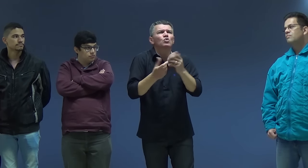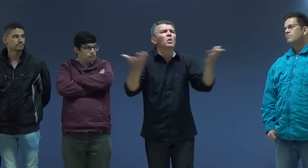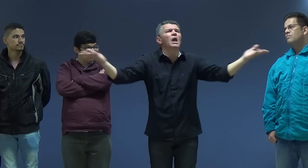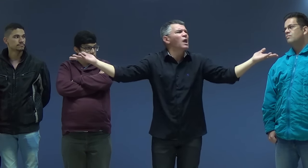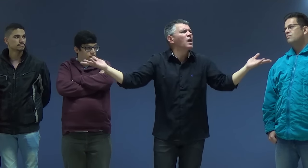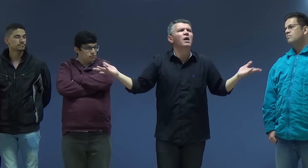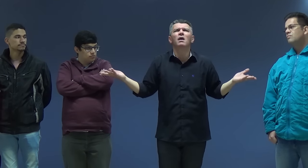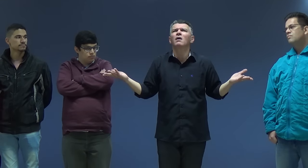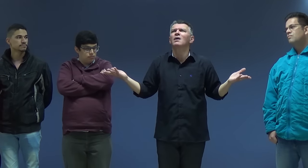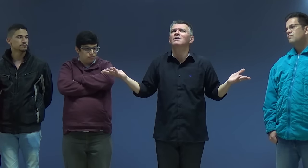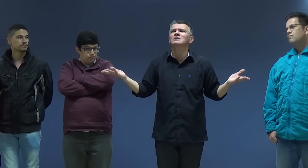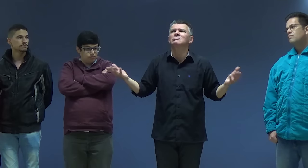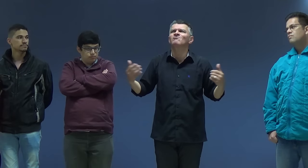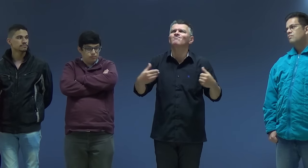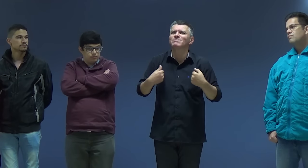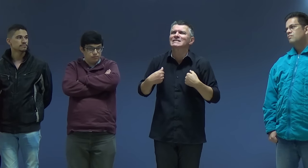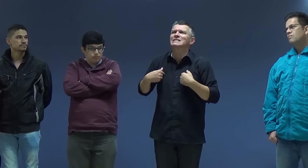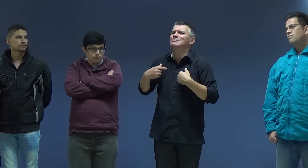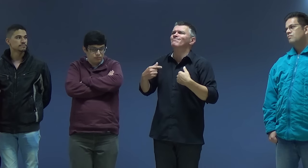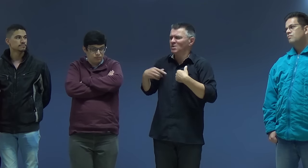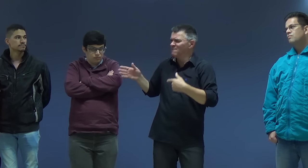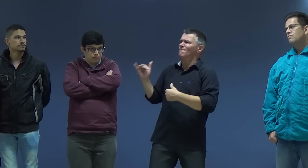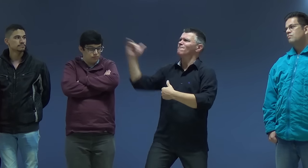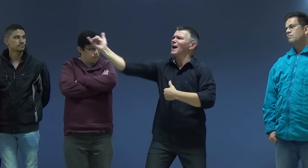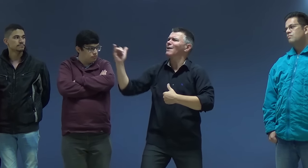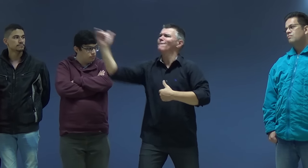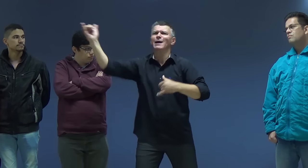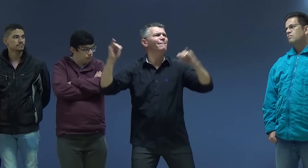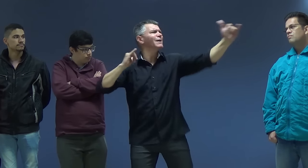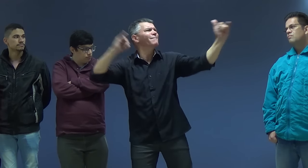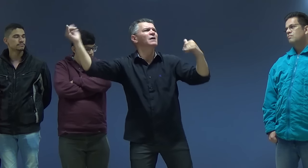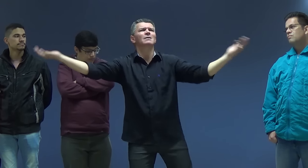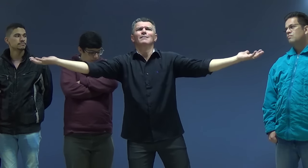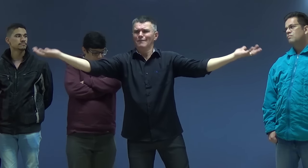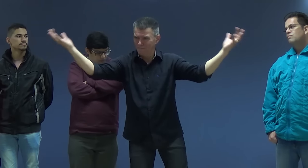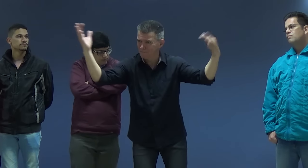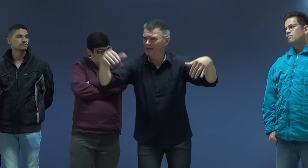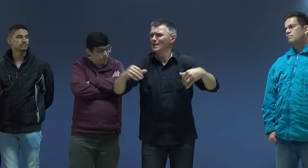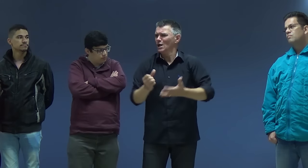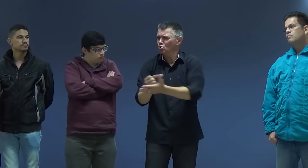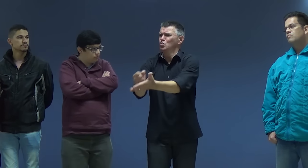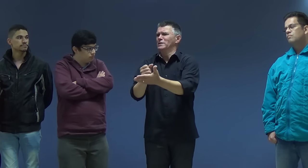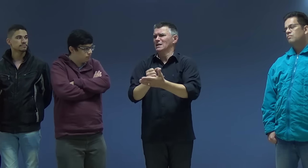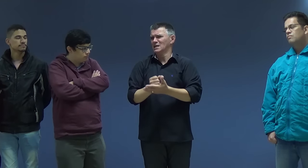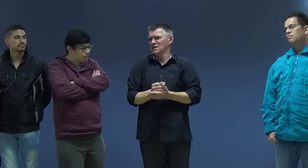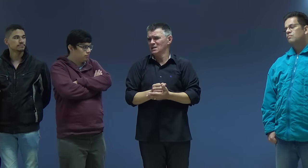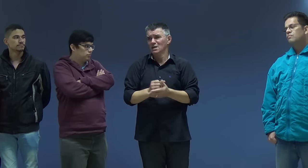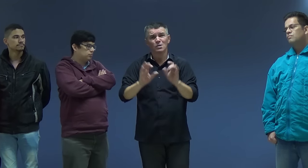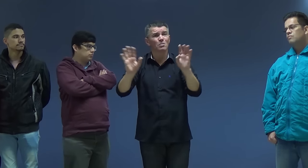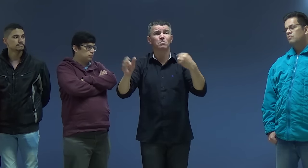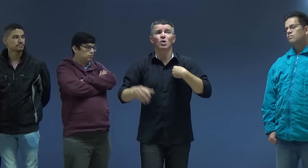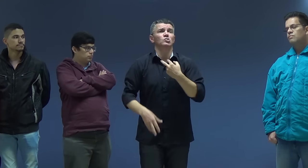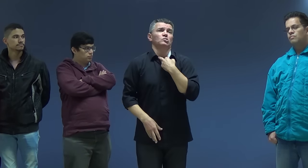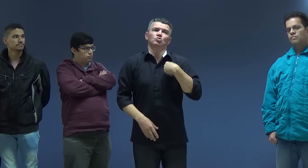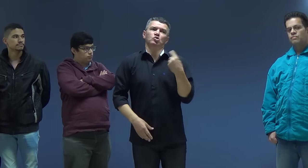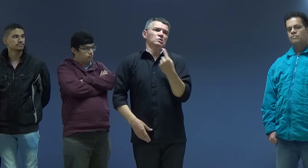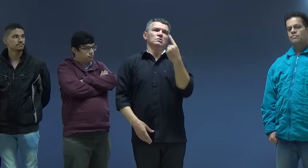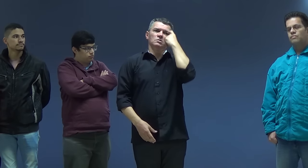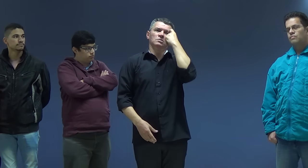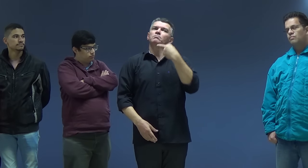vezes você pensa, aí você está fazendo o quê? É, eu preciso ir lá falar de Jesus para ele, para que ele venha na igreja. Eu não posso